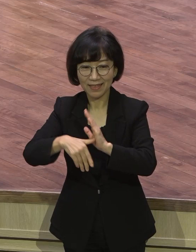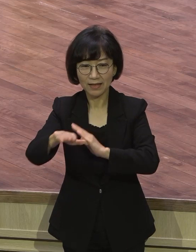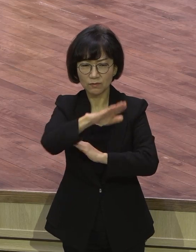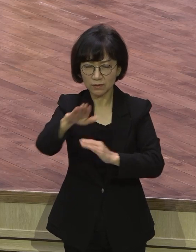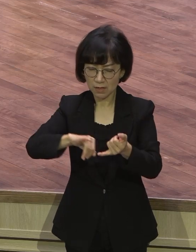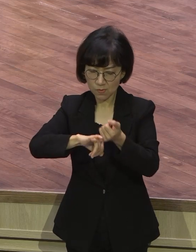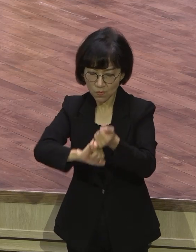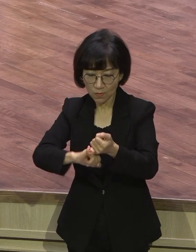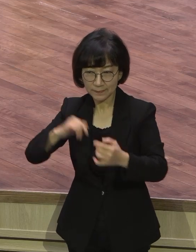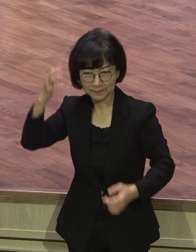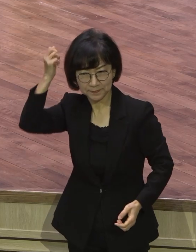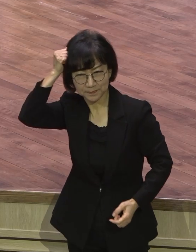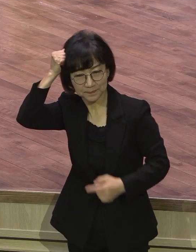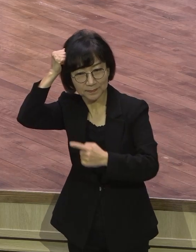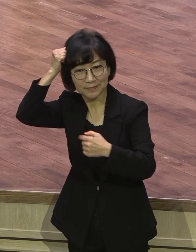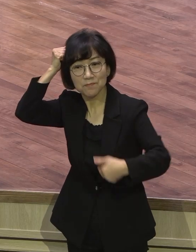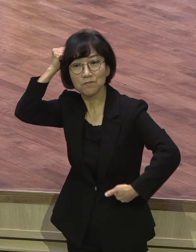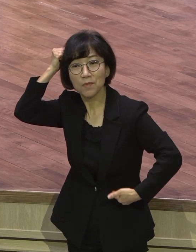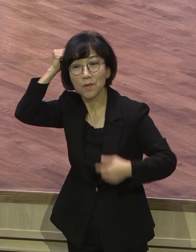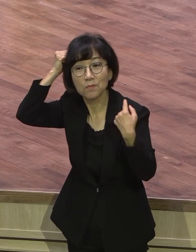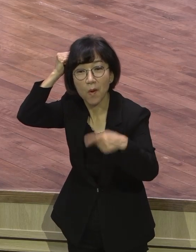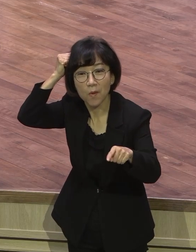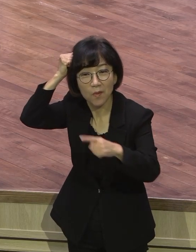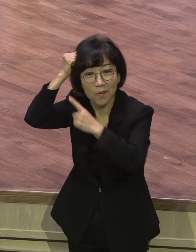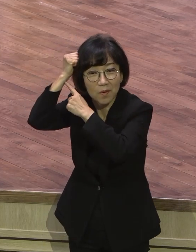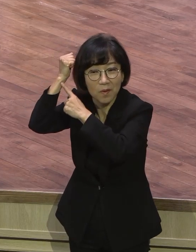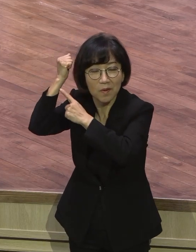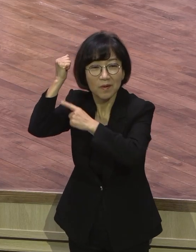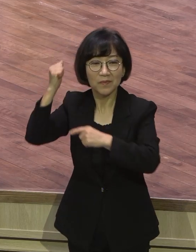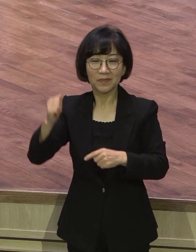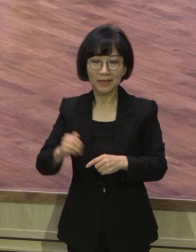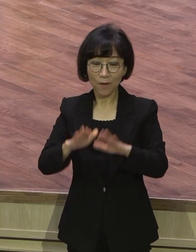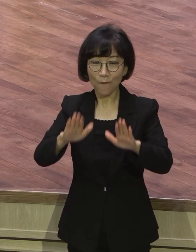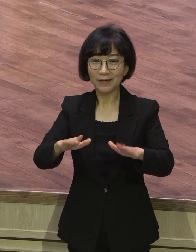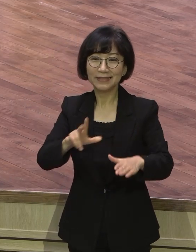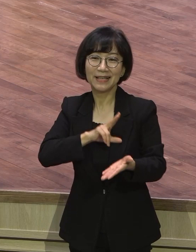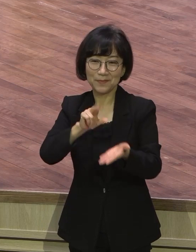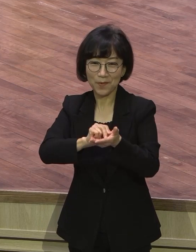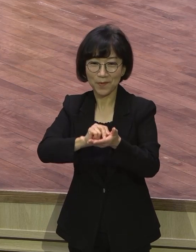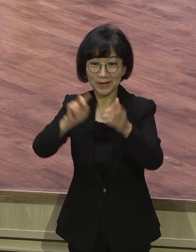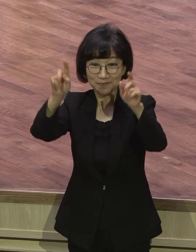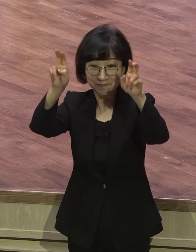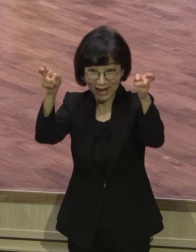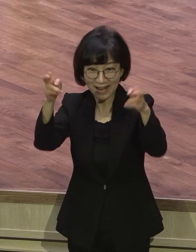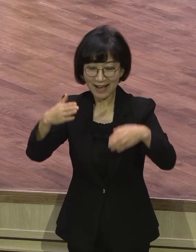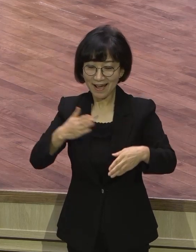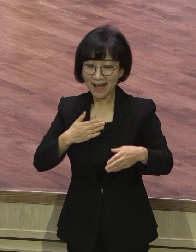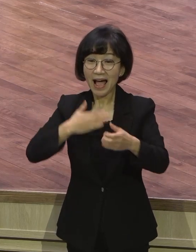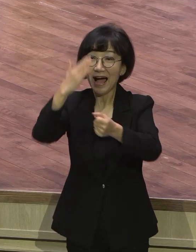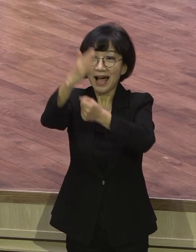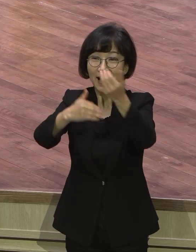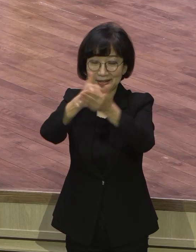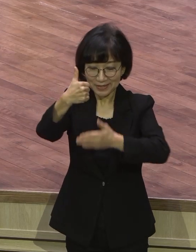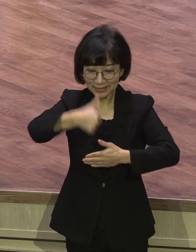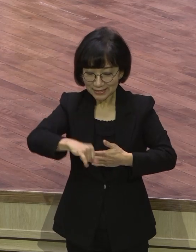영적의식이 있어야 해요. 그 영적의식이 뭐냐? 그것이 바로 오늘 제목입니다. 하나님의